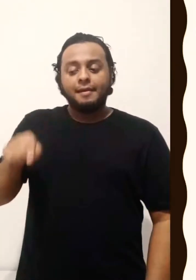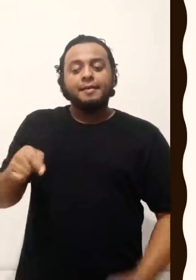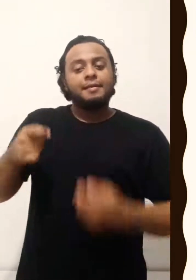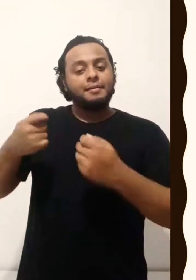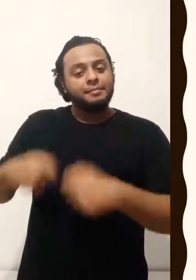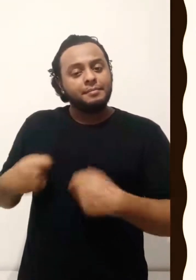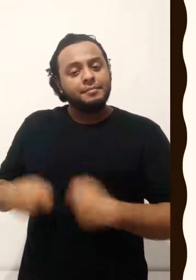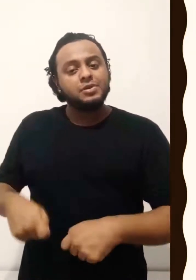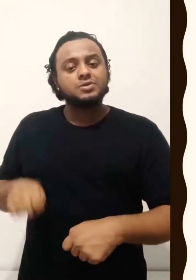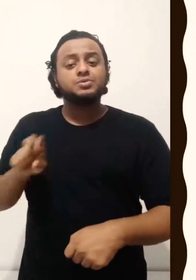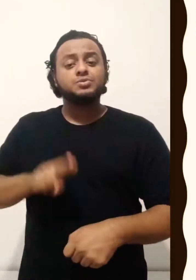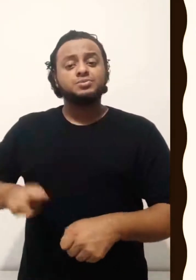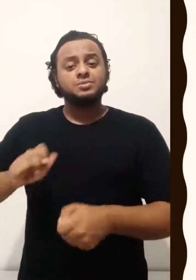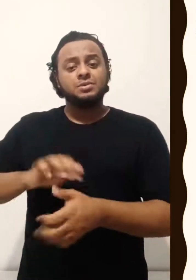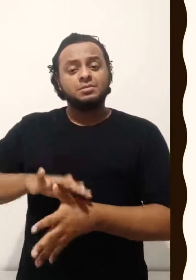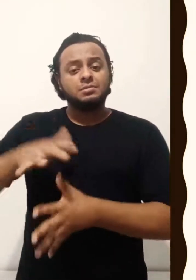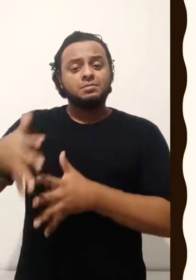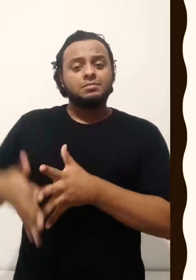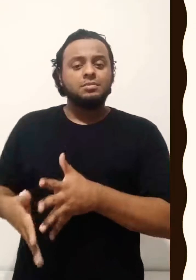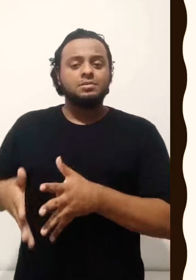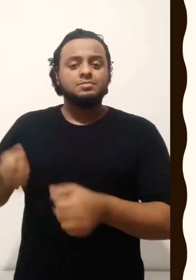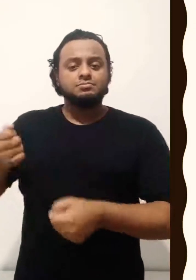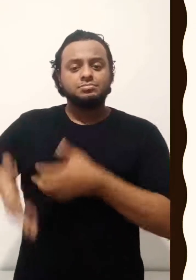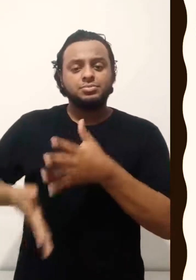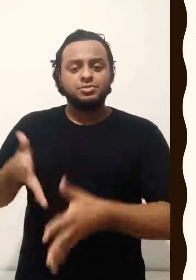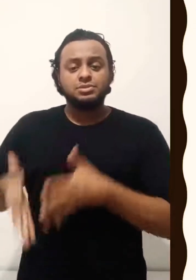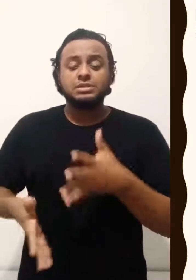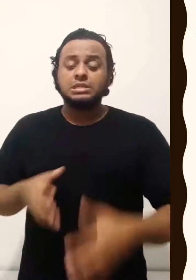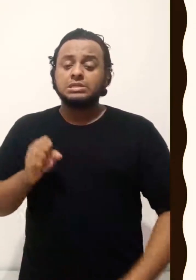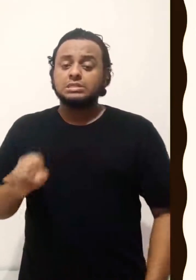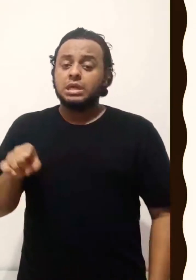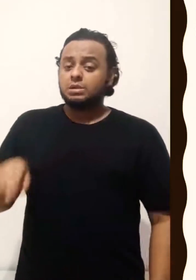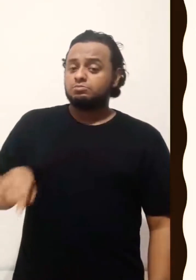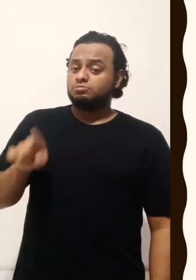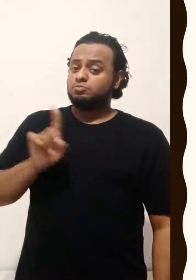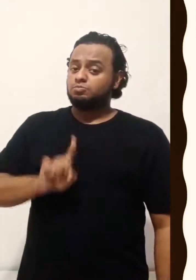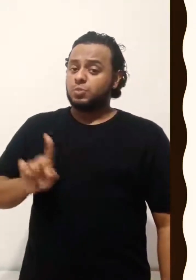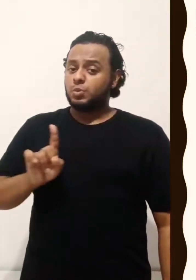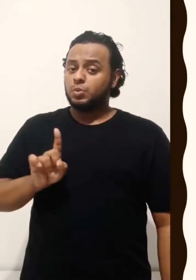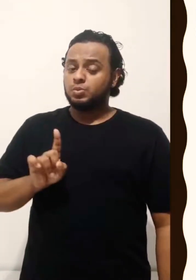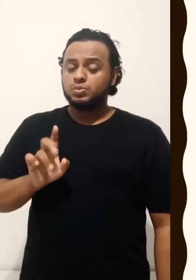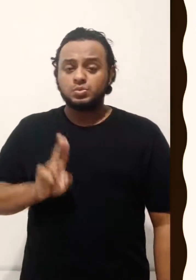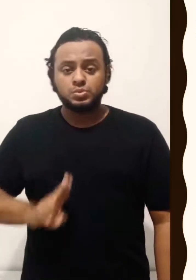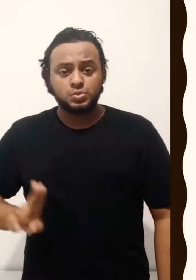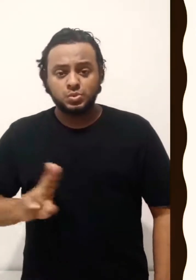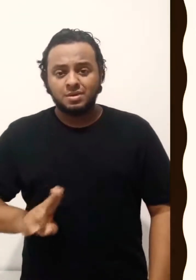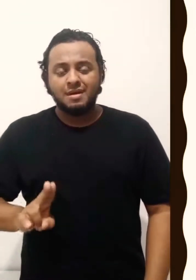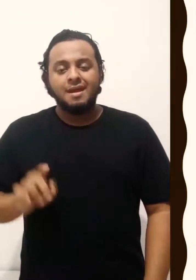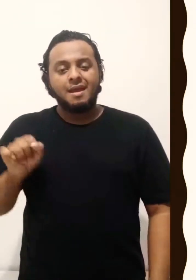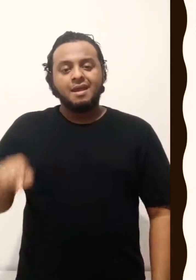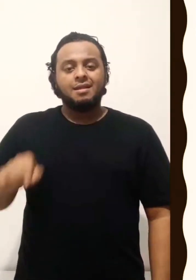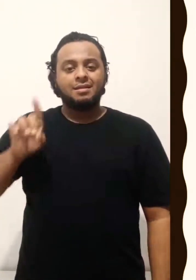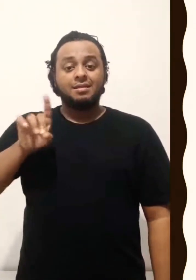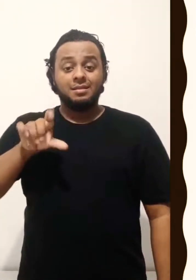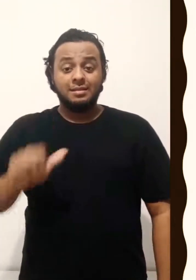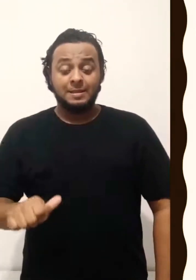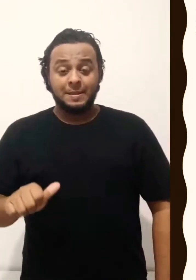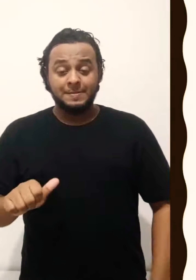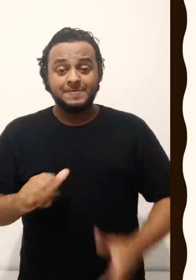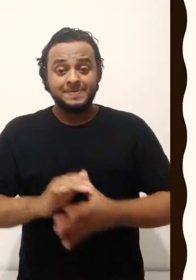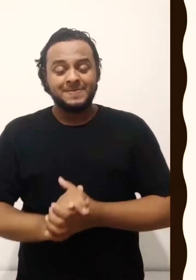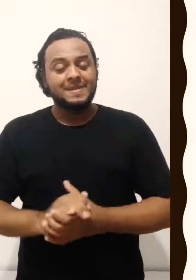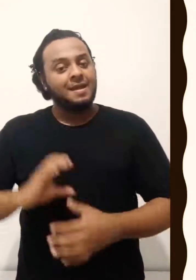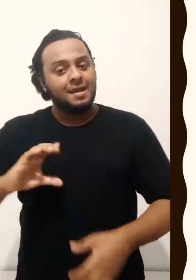essa pessoa ela precisa ser usuário da língua de sinais, porque se ela não utiliza a língua de sinais, a gente diz que ela